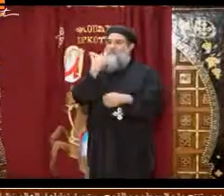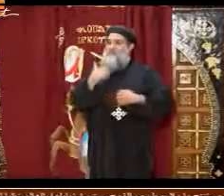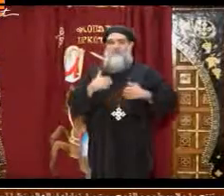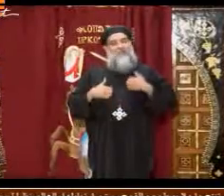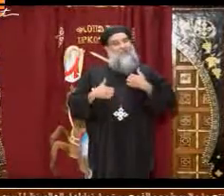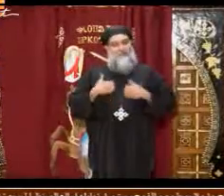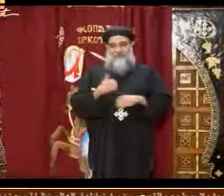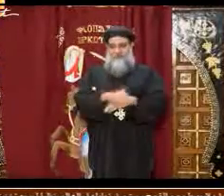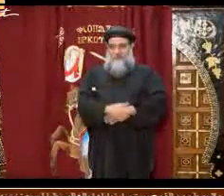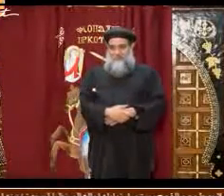متضايق